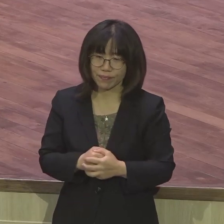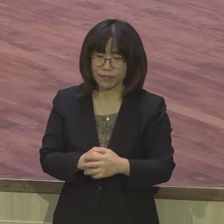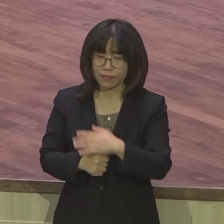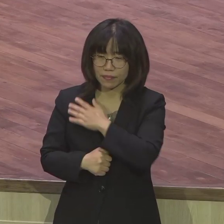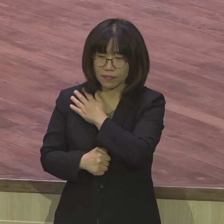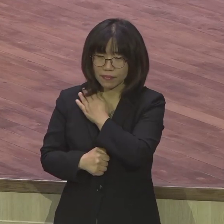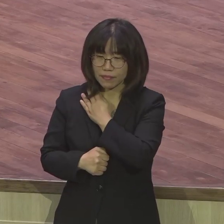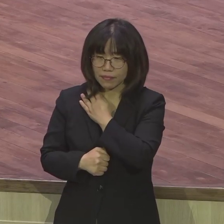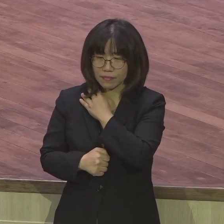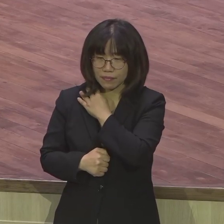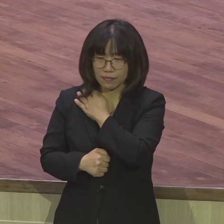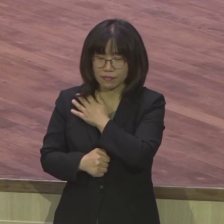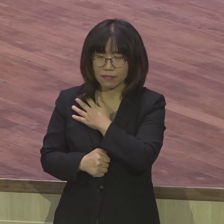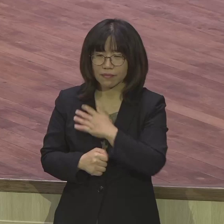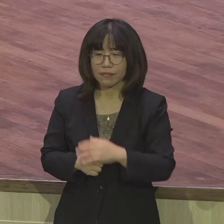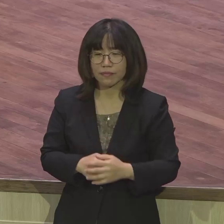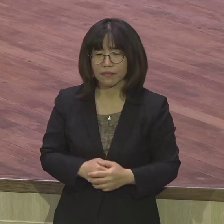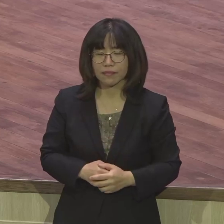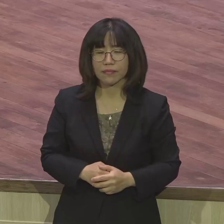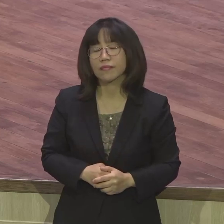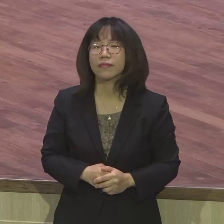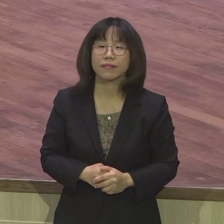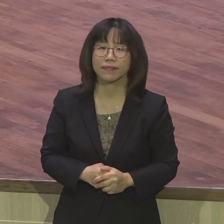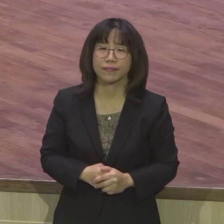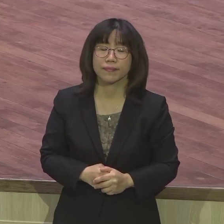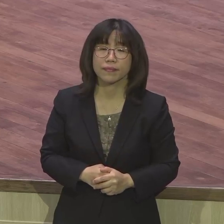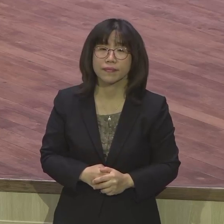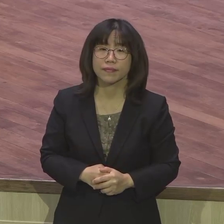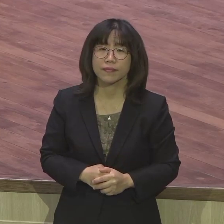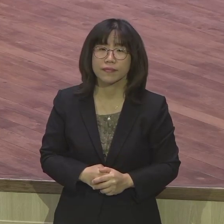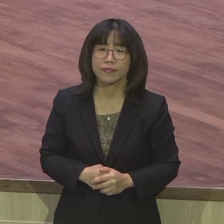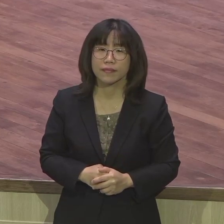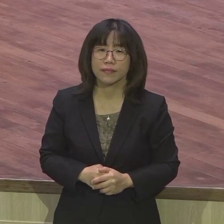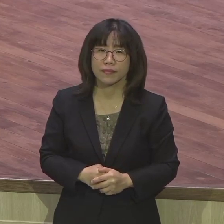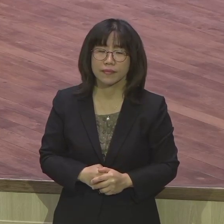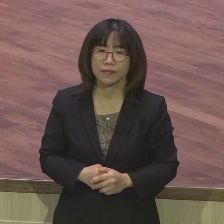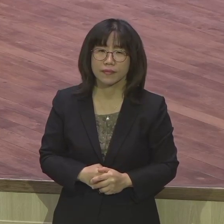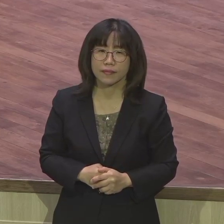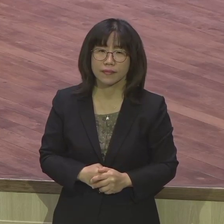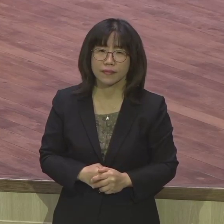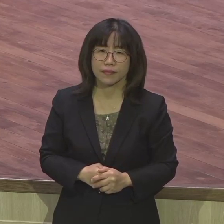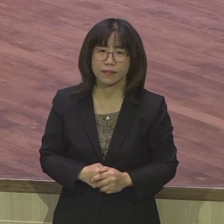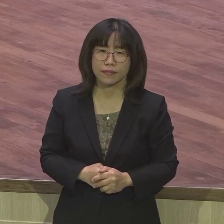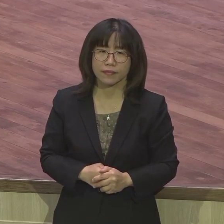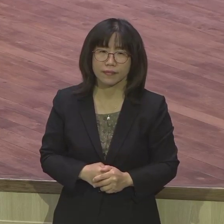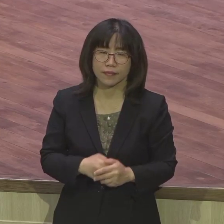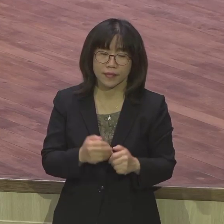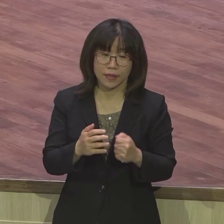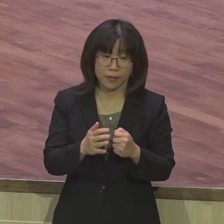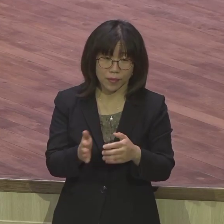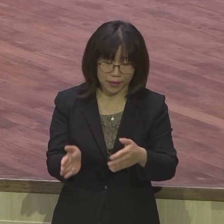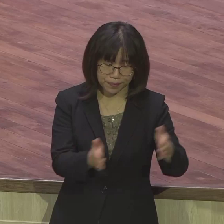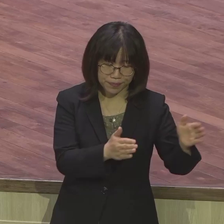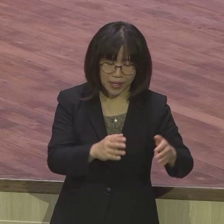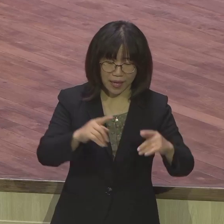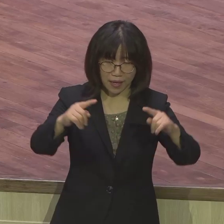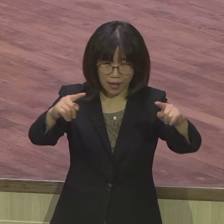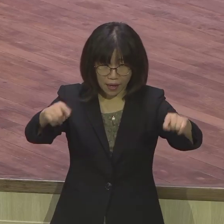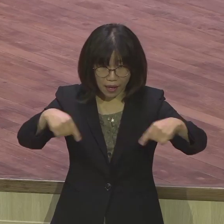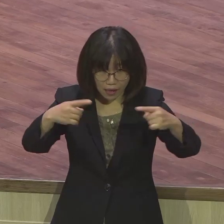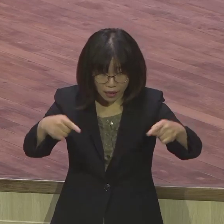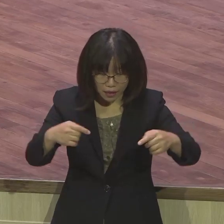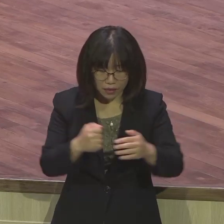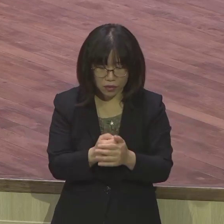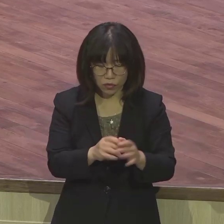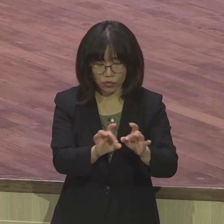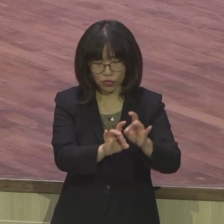안에 갇히게 되어지고 12가지 문제에 빠지게 되는 거 아닙니까? 그래서 엘리야를 통해서 사실은 이 우상과의